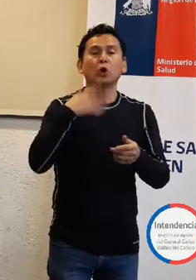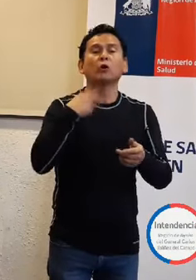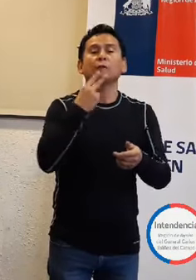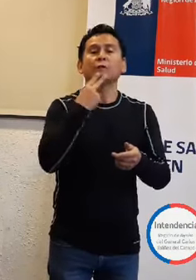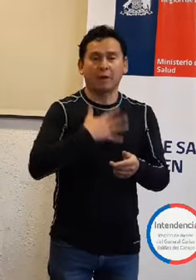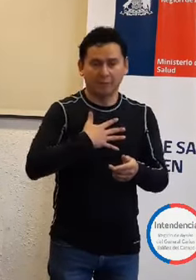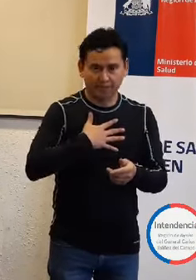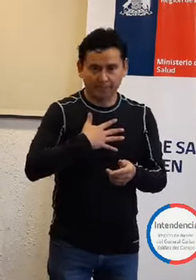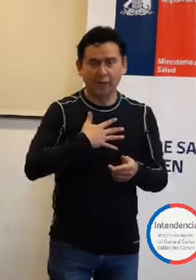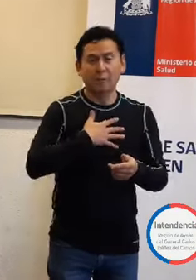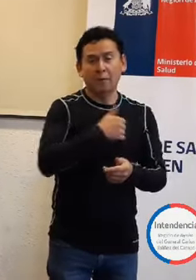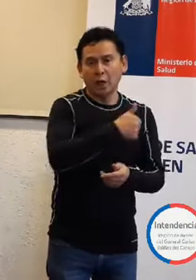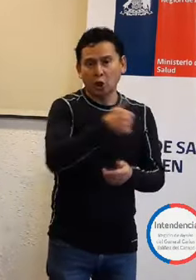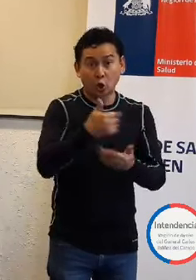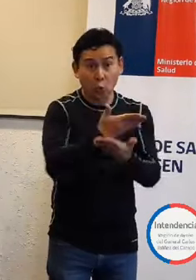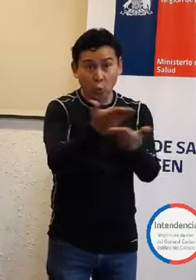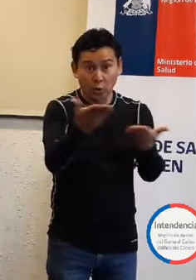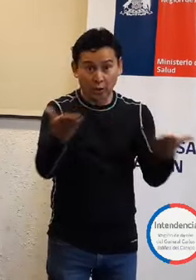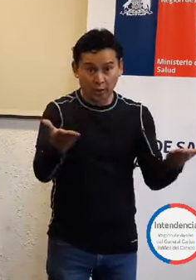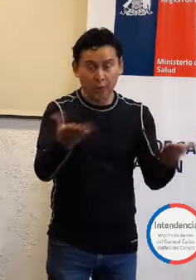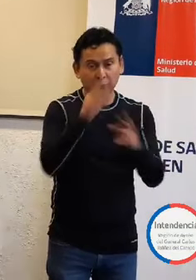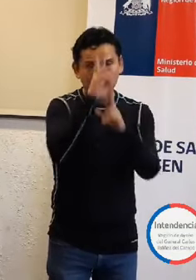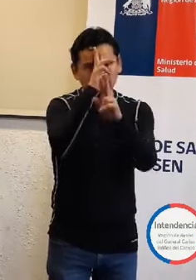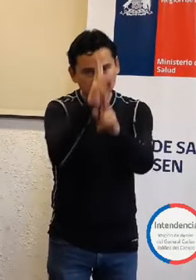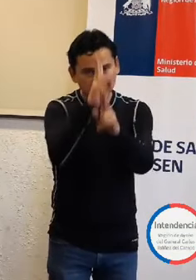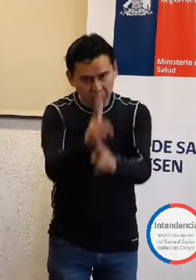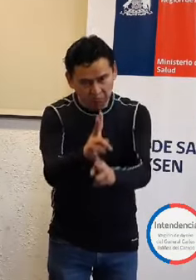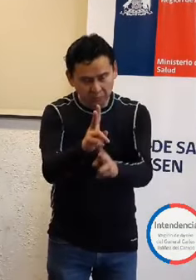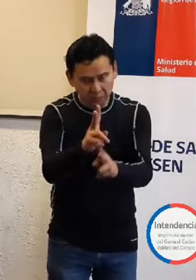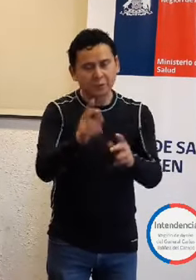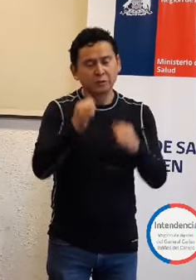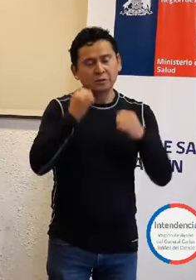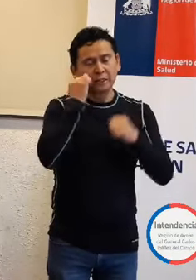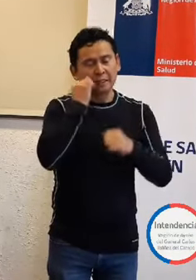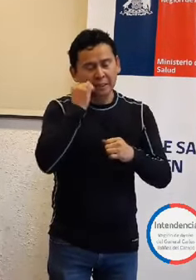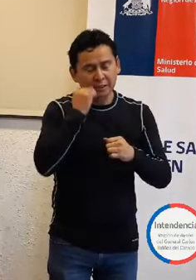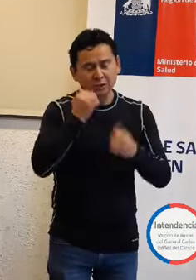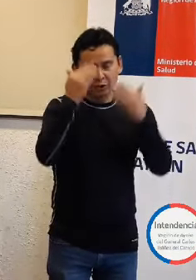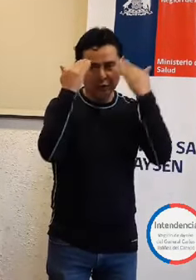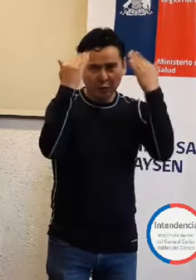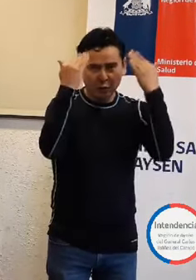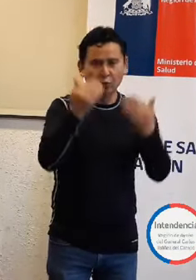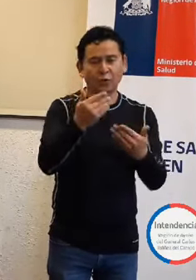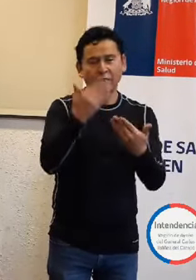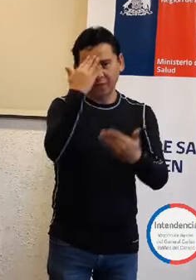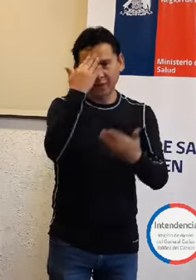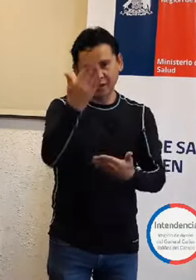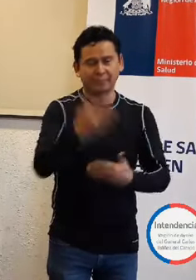Vaya para todos ustedes mi reconocimiento y un afectuoso saludo en este su día.